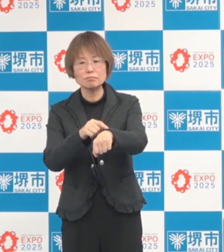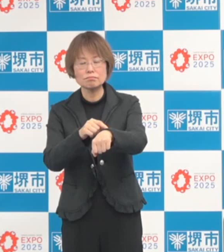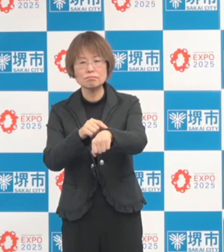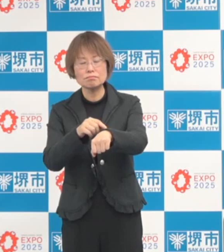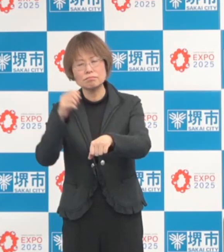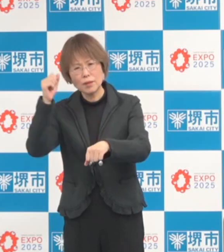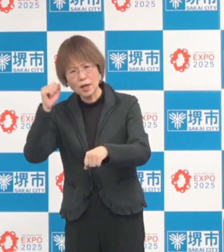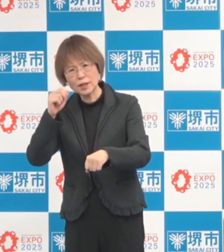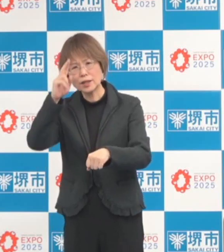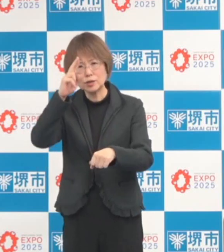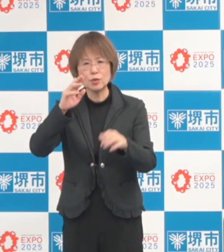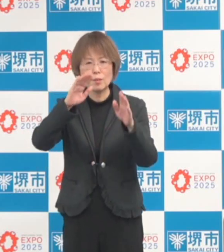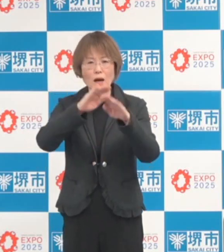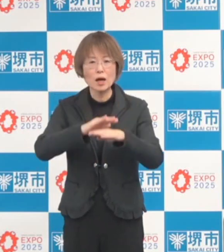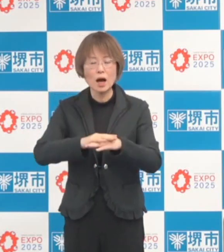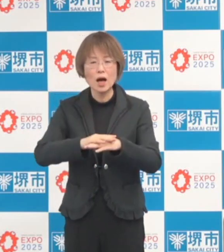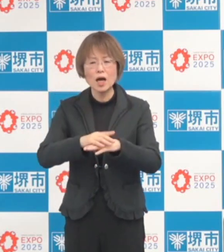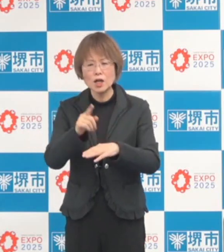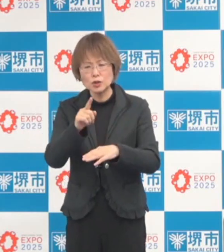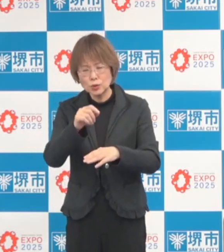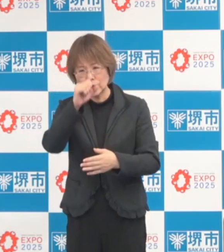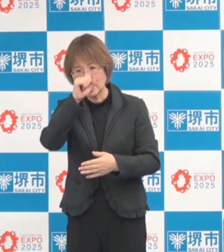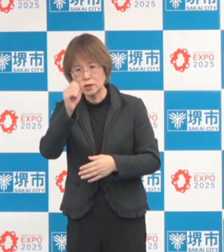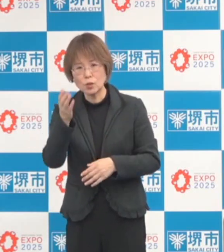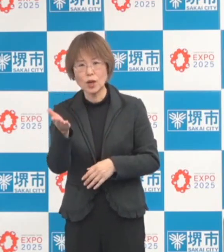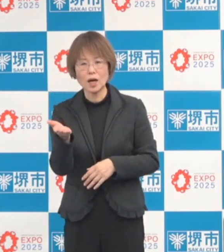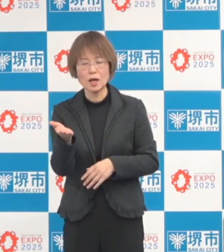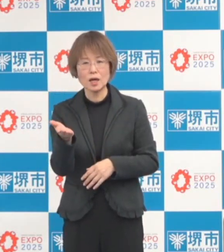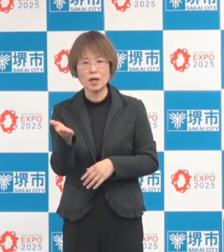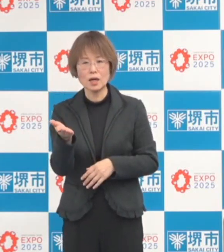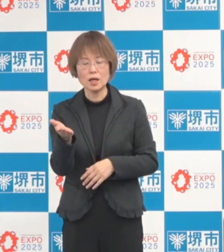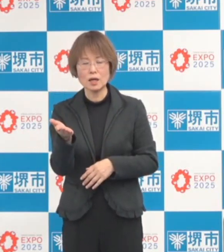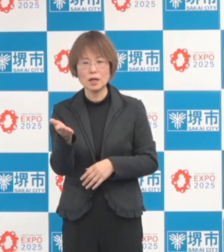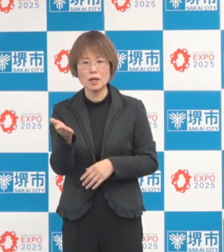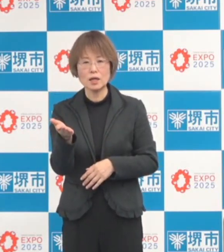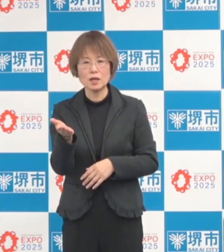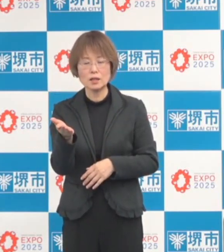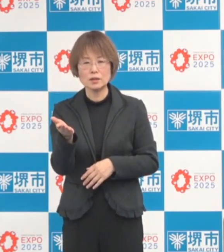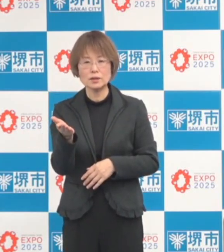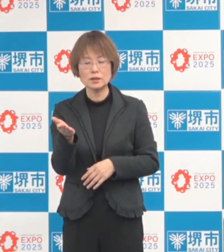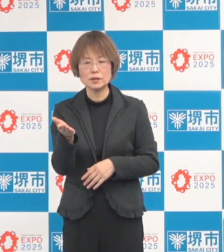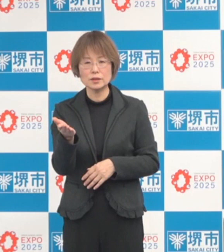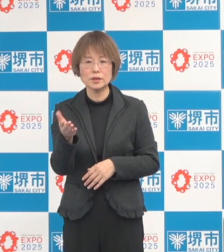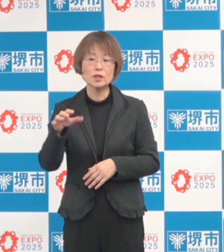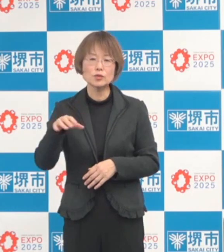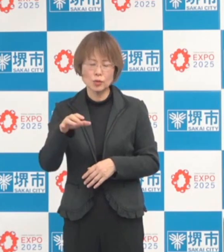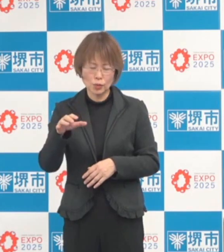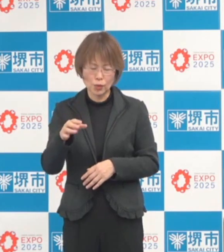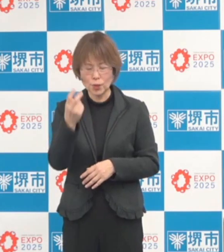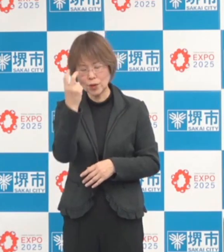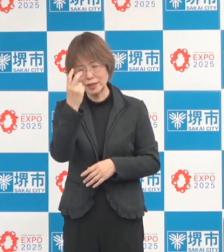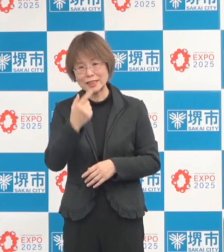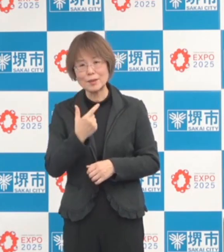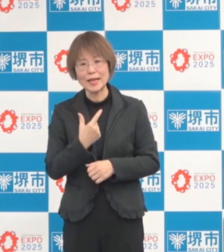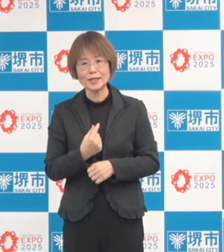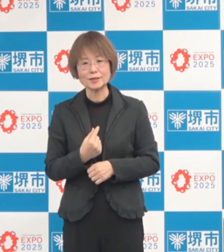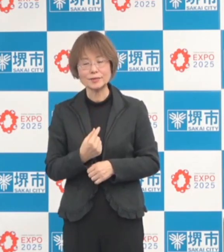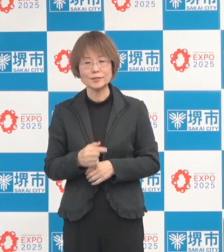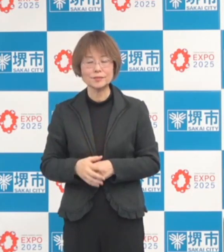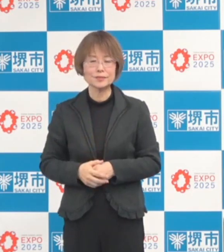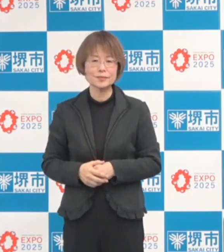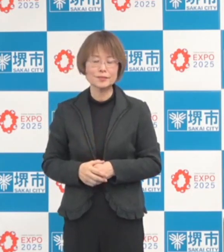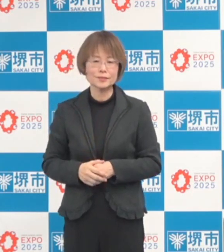より導入の実現性があるのかどうかというところを探りたいと考えています